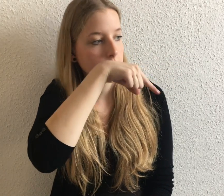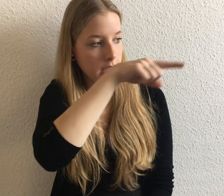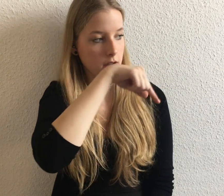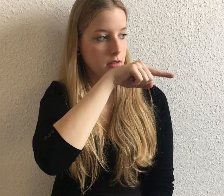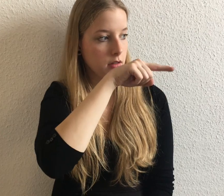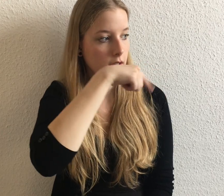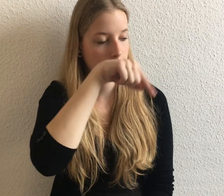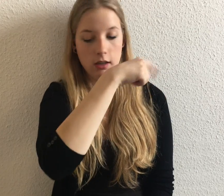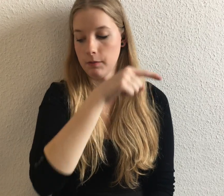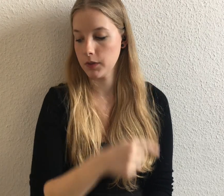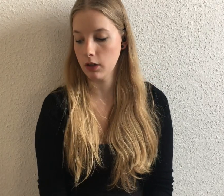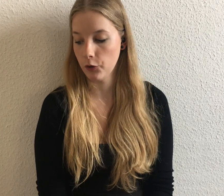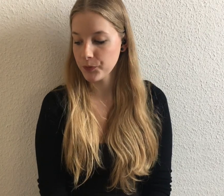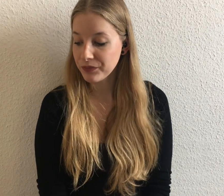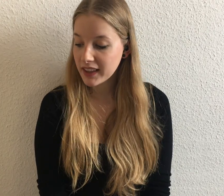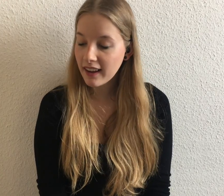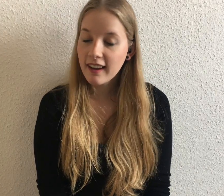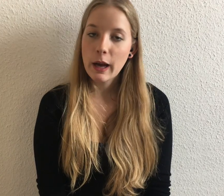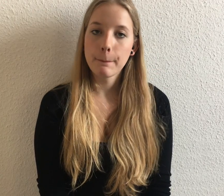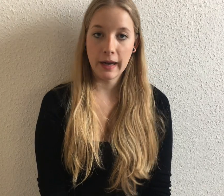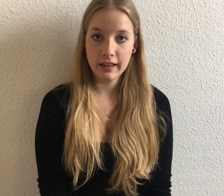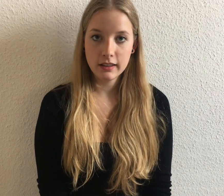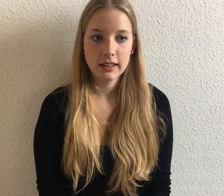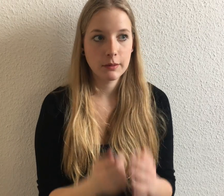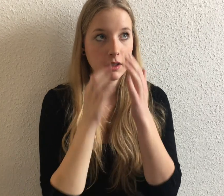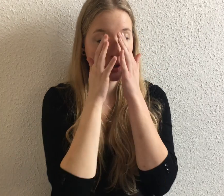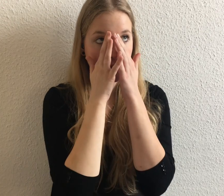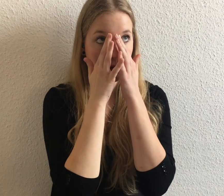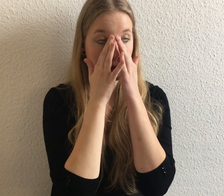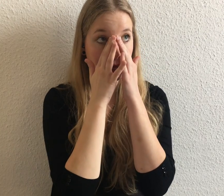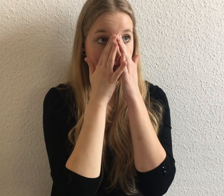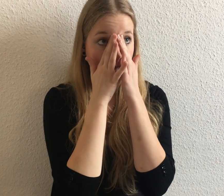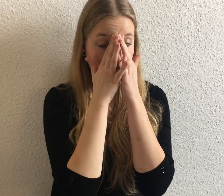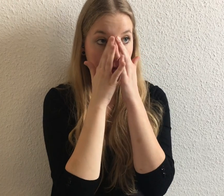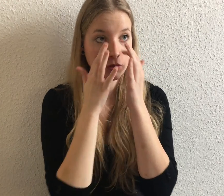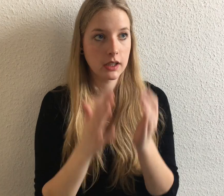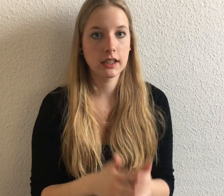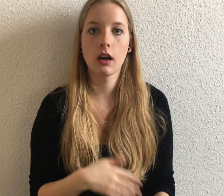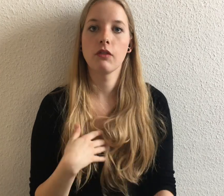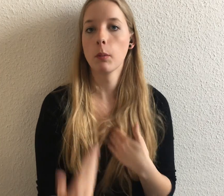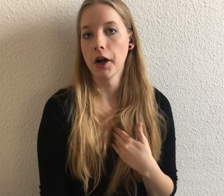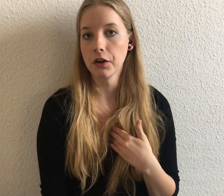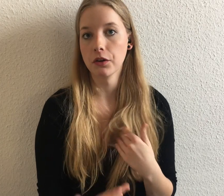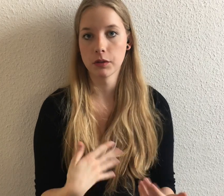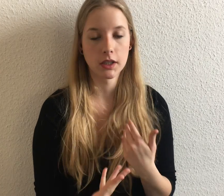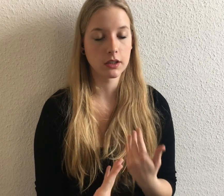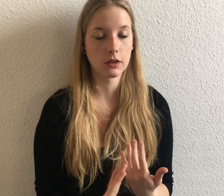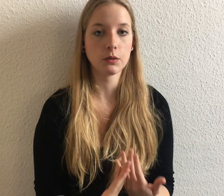Ihr. Ihr, genau. Beide gibt dann natürlich dann auch so Fälle, wo du sagst, ja, wir beide, genau.